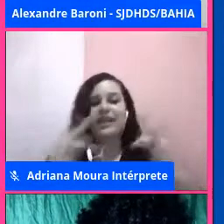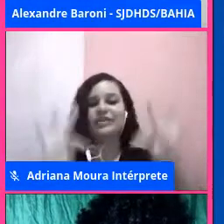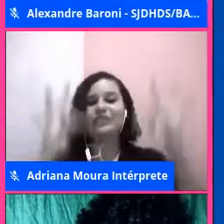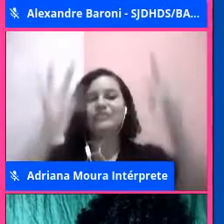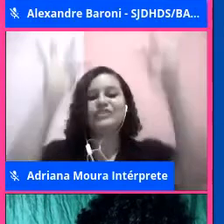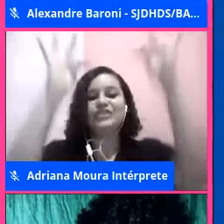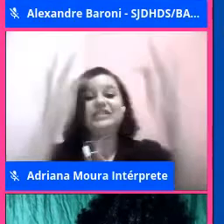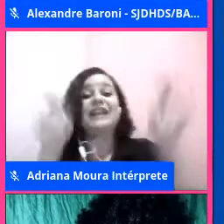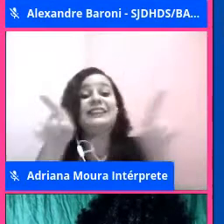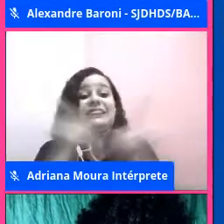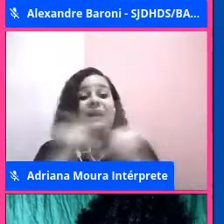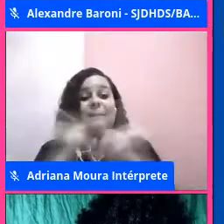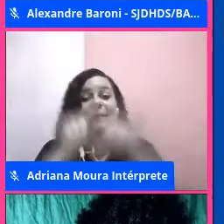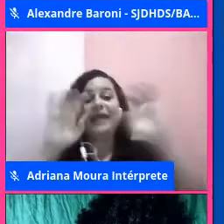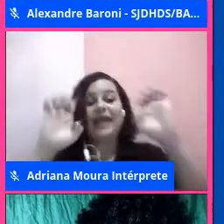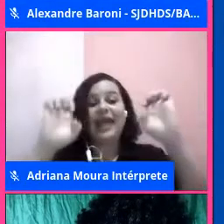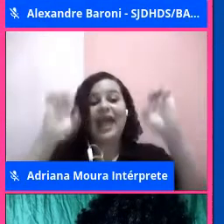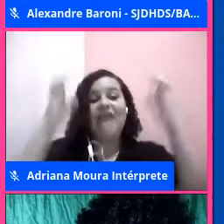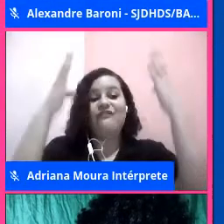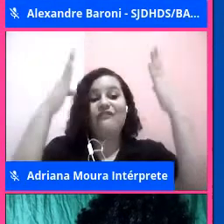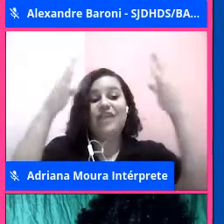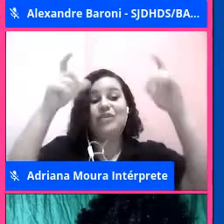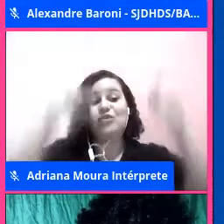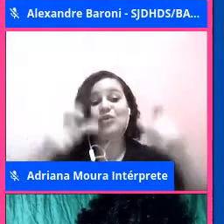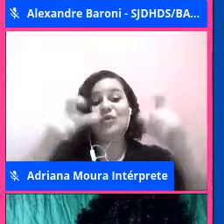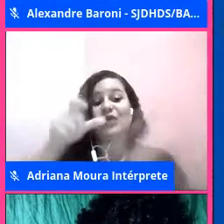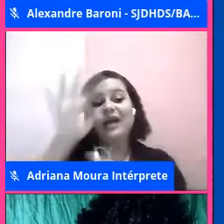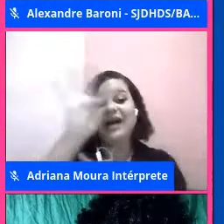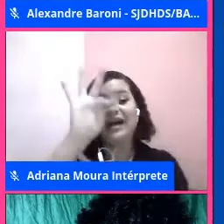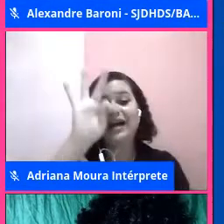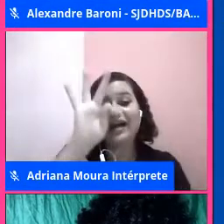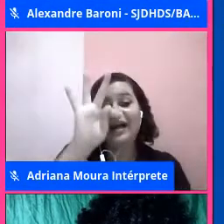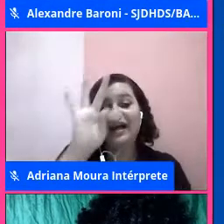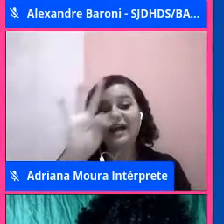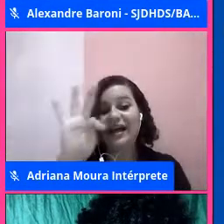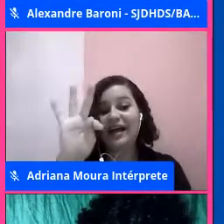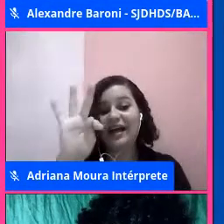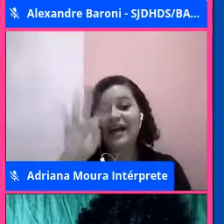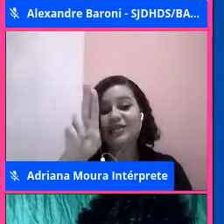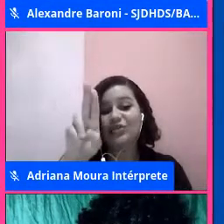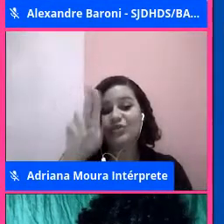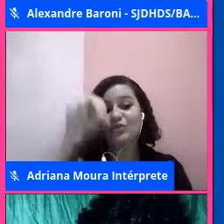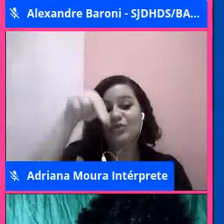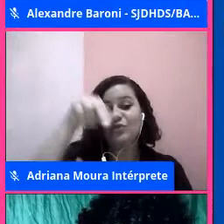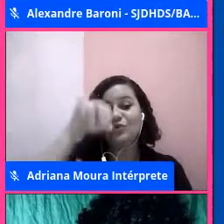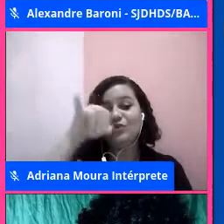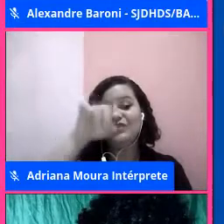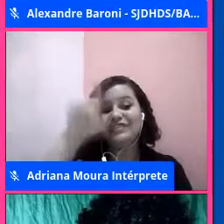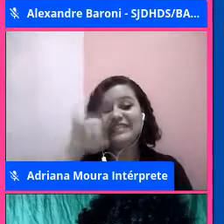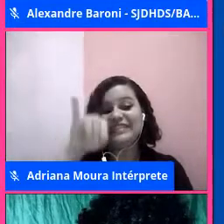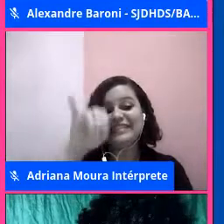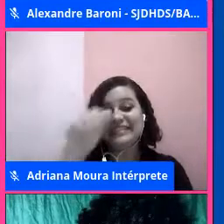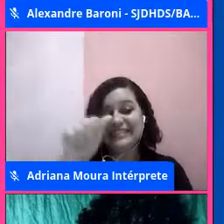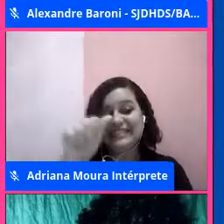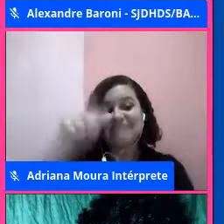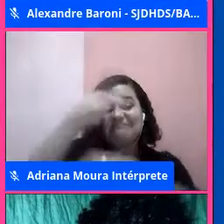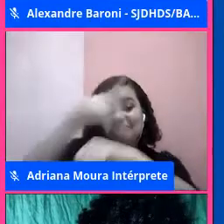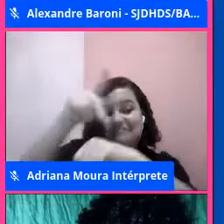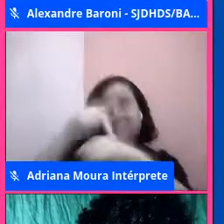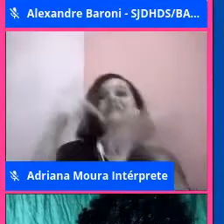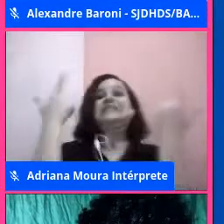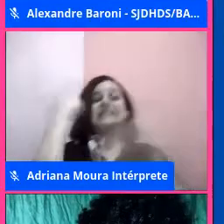Tunísia, que voltou aqui, ó, Justino voltou cheio de medalhas, ganhamos 3 medalhas, com 3 trabalhos na área de tecnologia